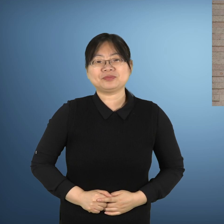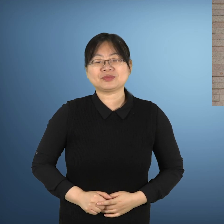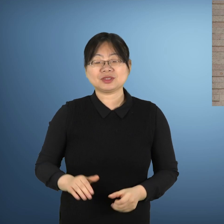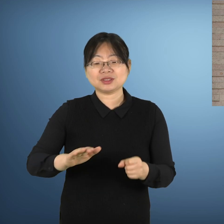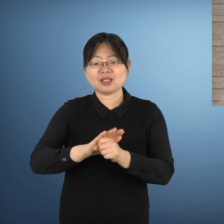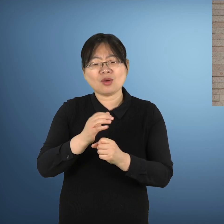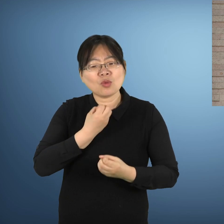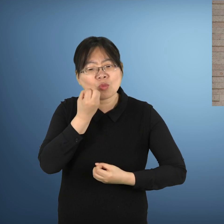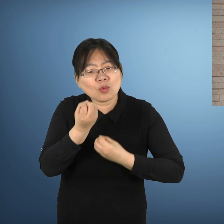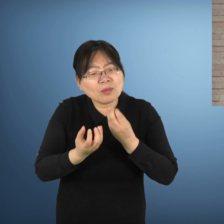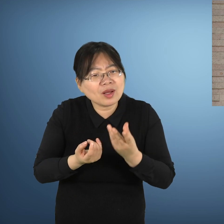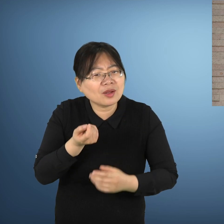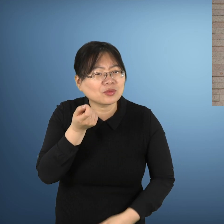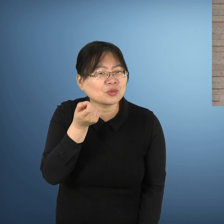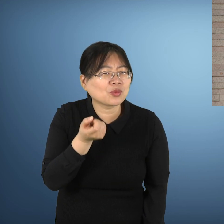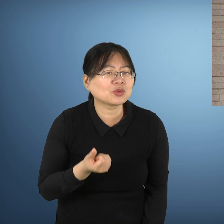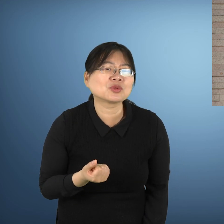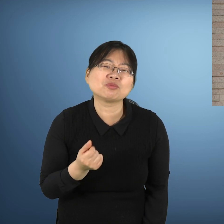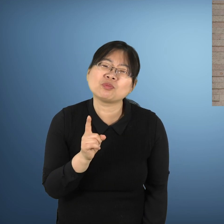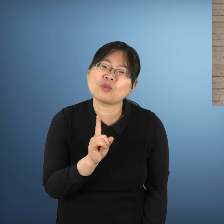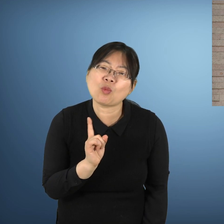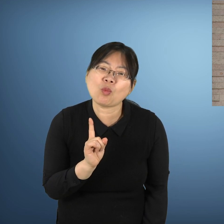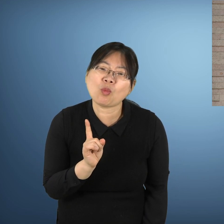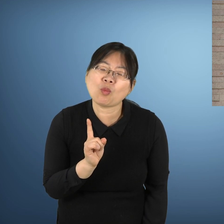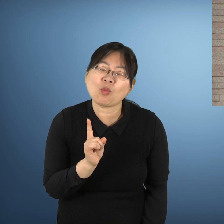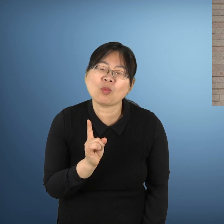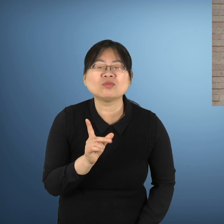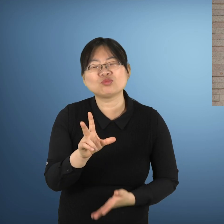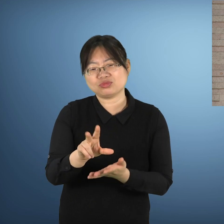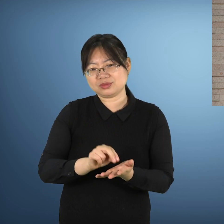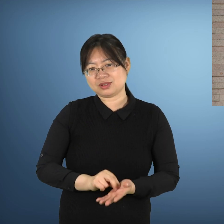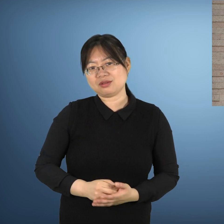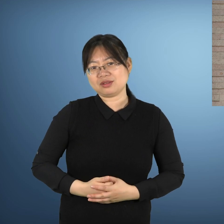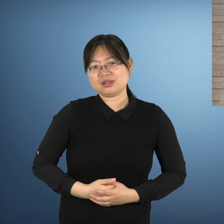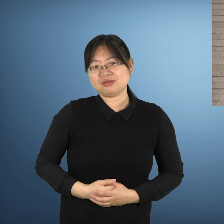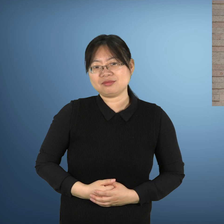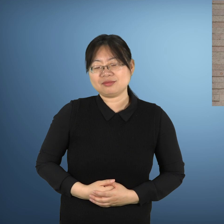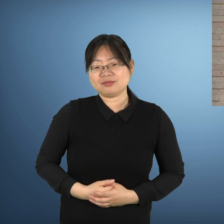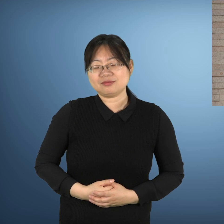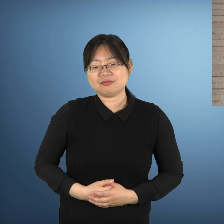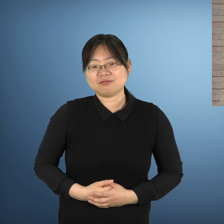사랑의 고백이 조금 문제가 있어요.